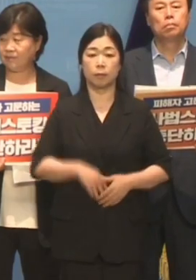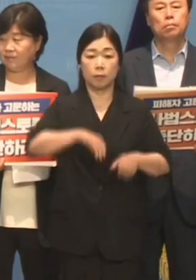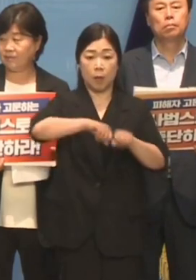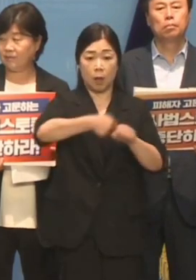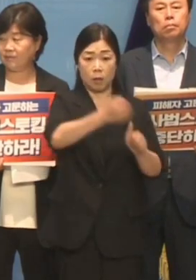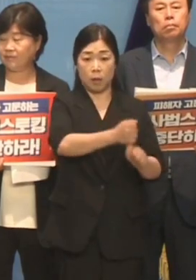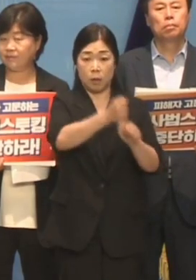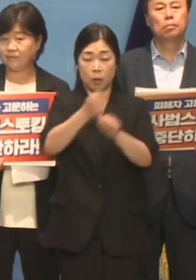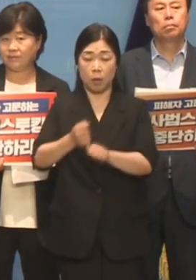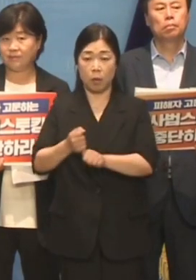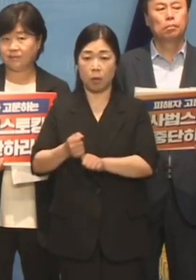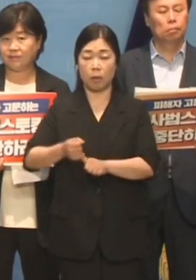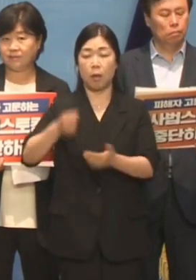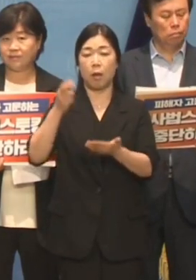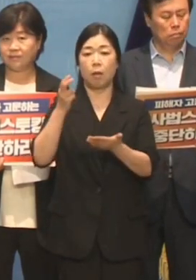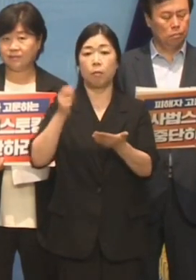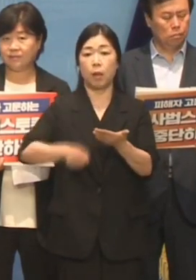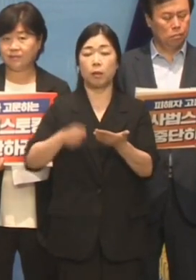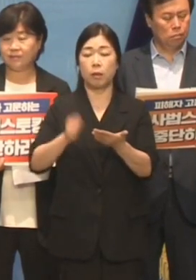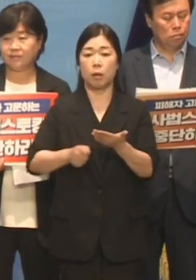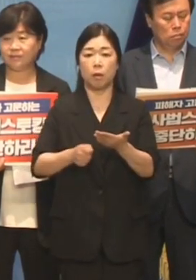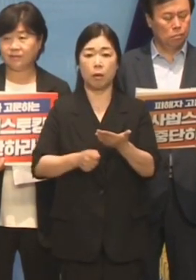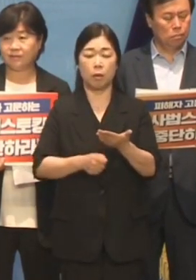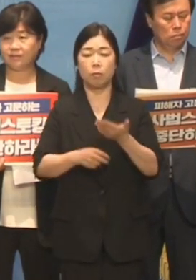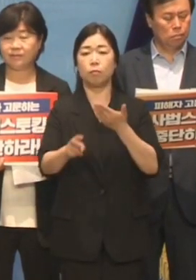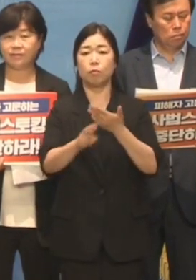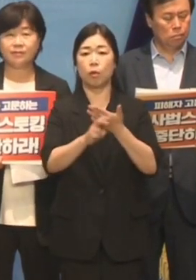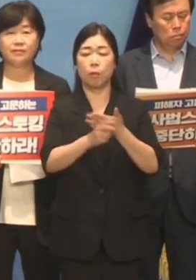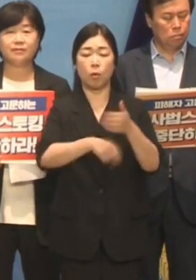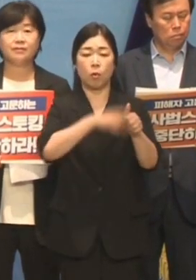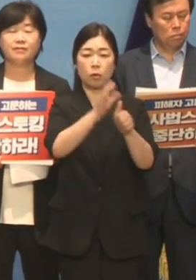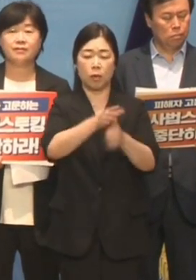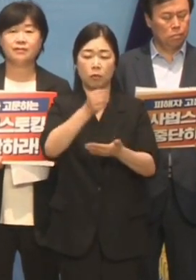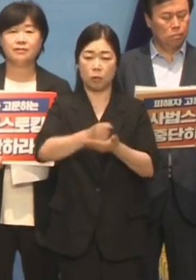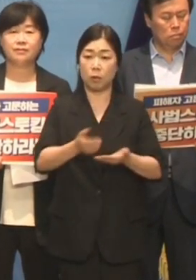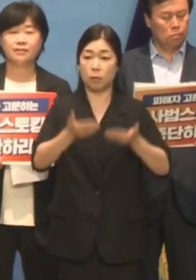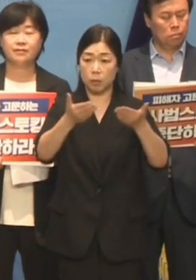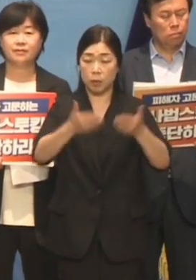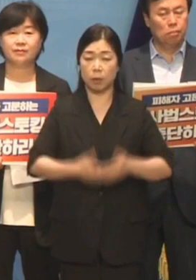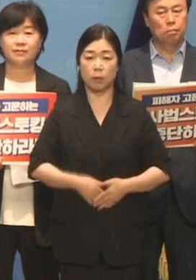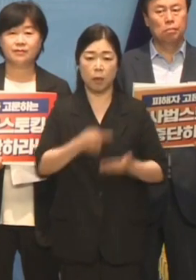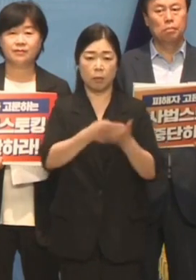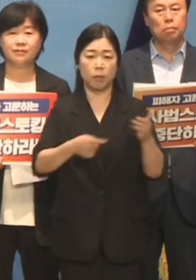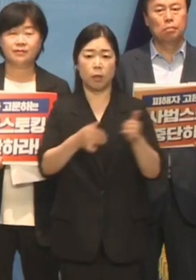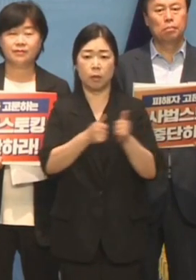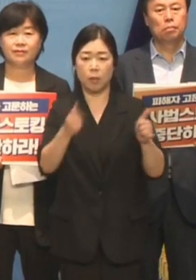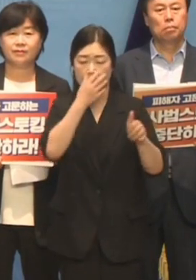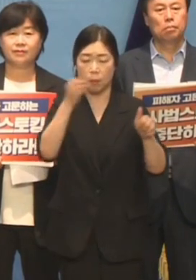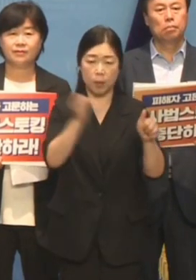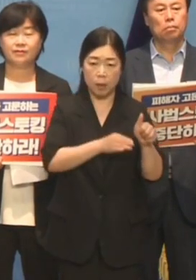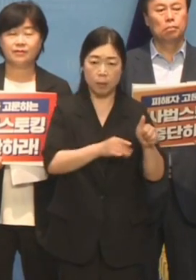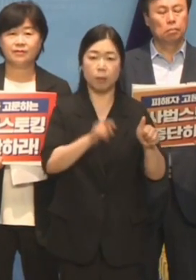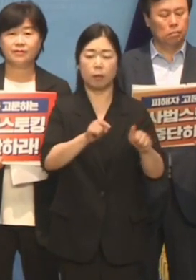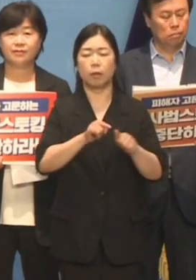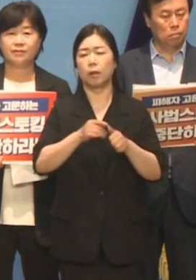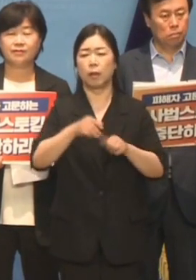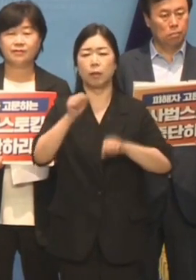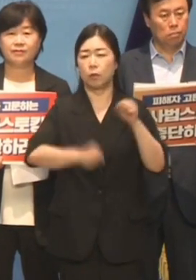강제 동원 판결금 불법 공탁 규탄한다. 피해자 고문하는 사법 스토킹